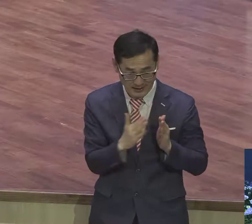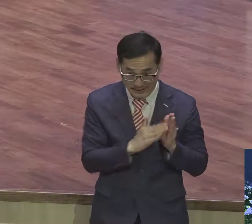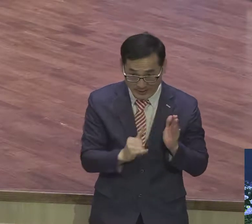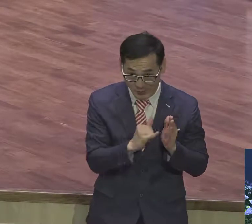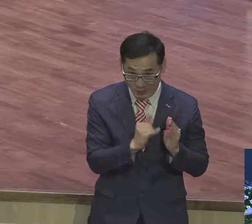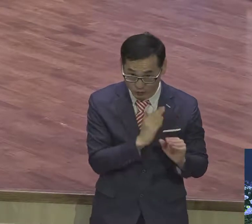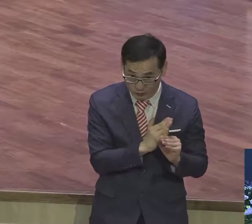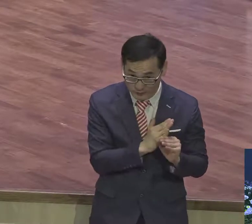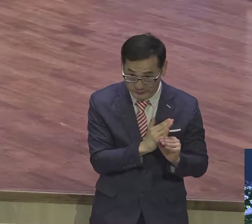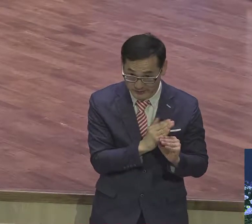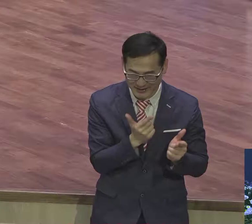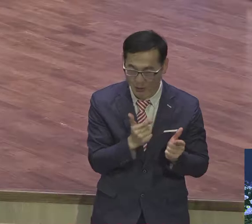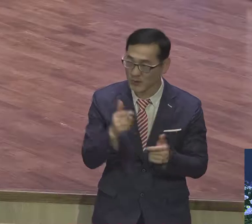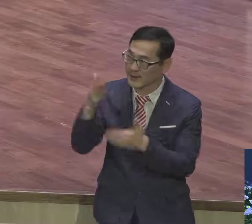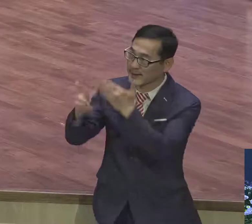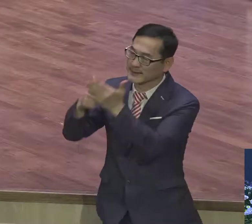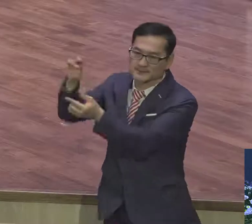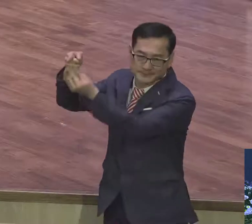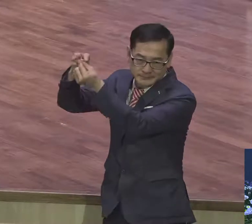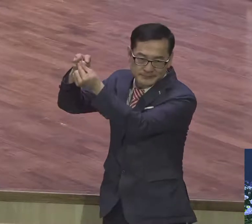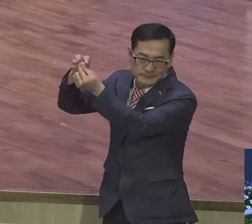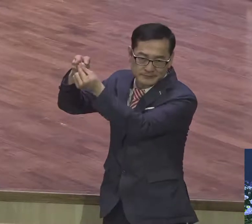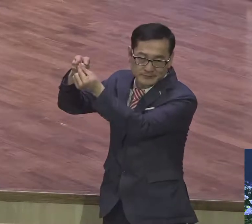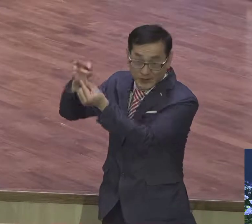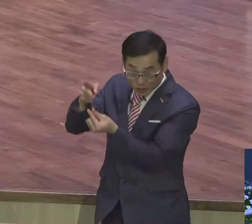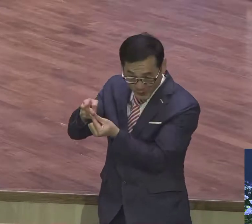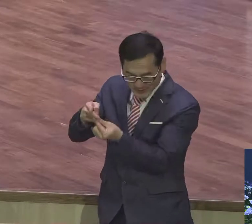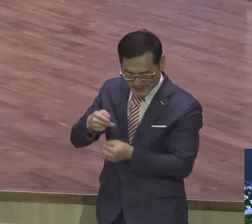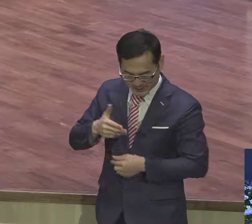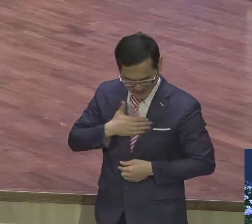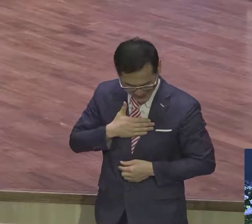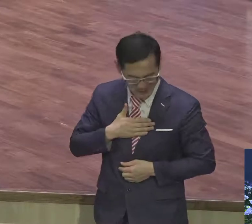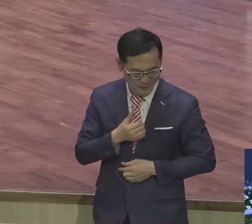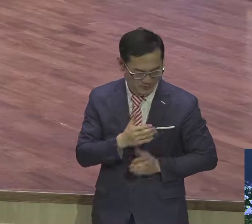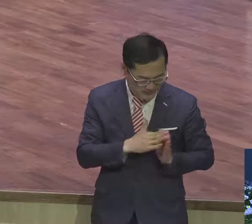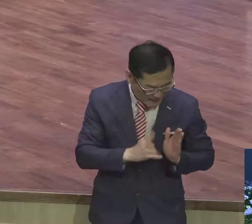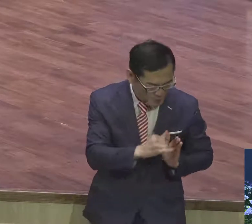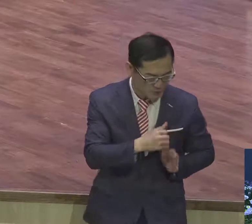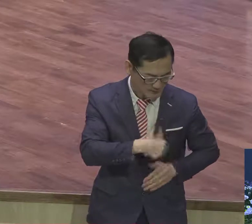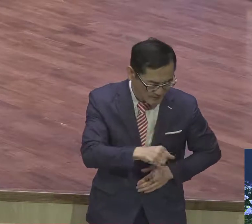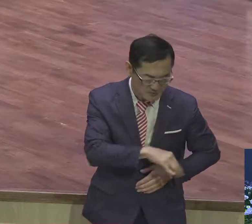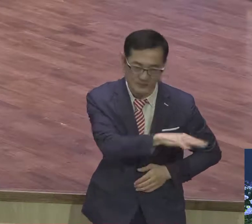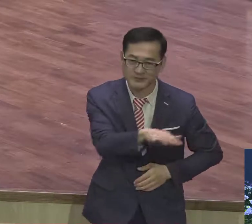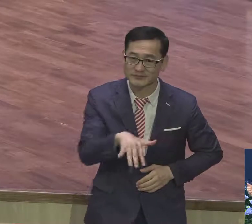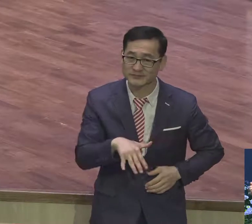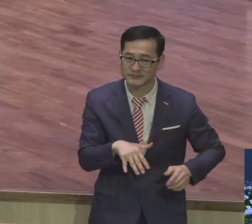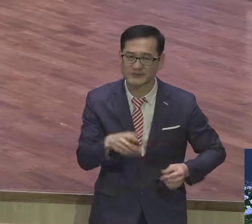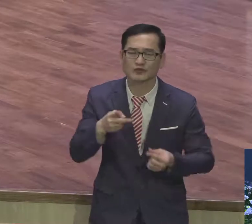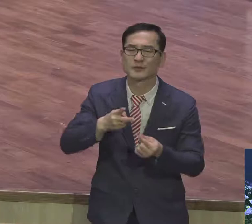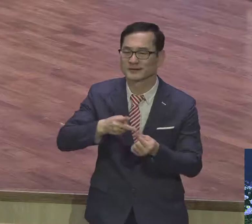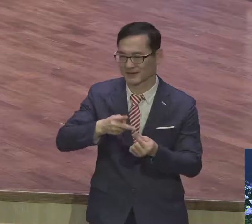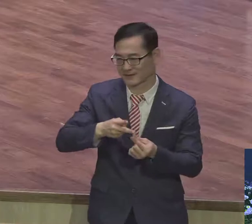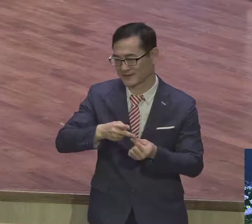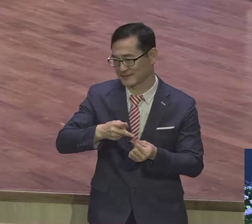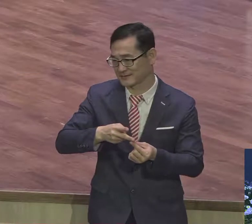그건 따라오는 거예요. 가족 자식들 나는 오직 내 아들 내가 산다.